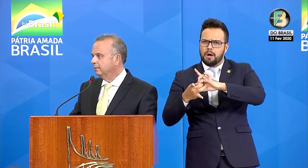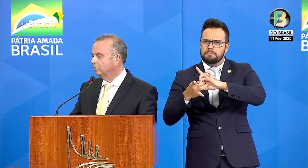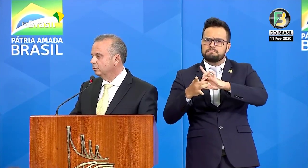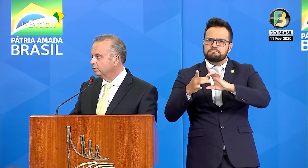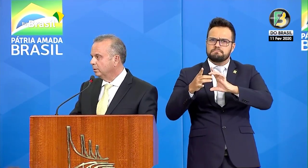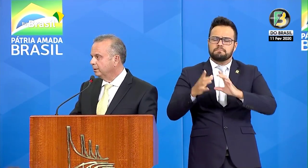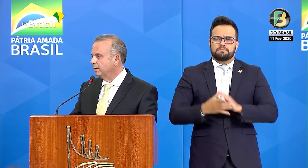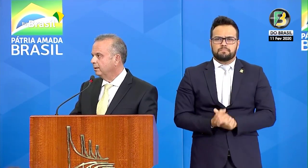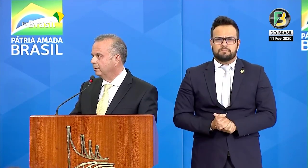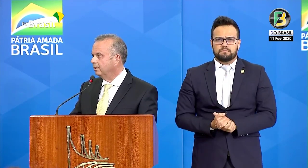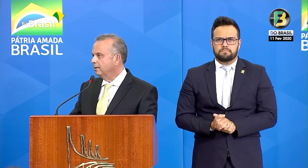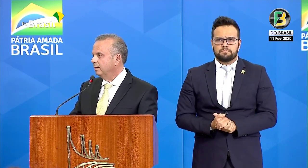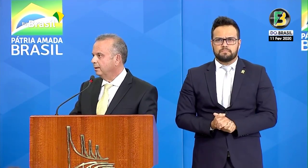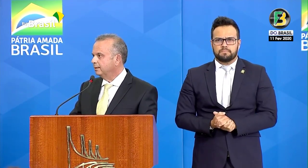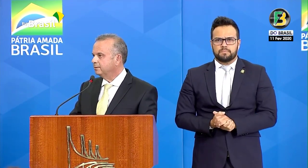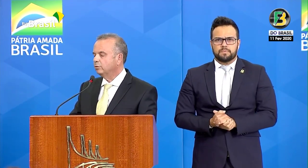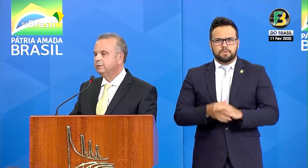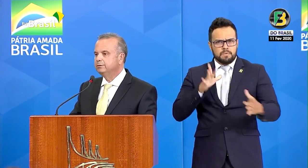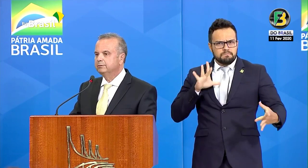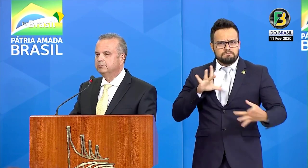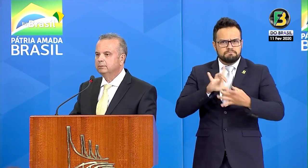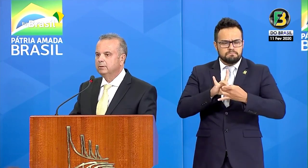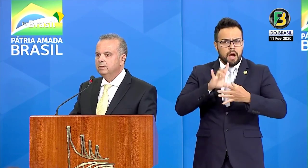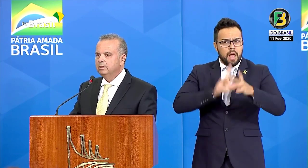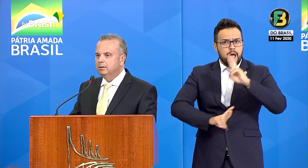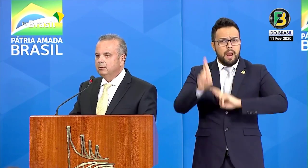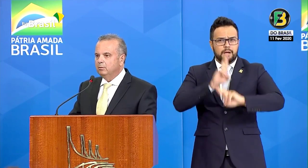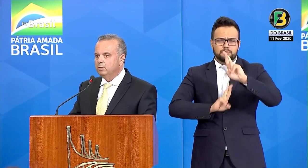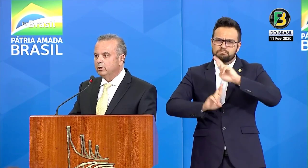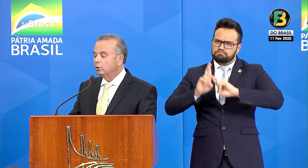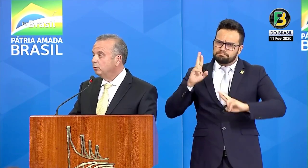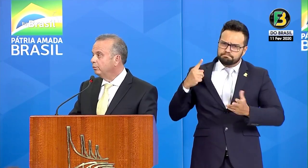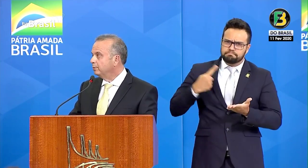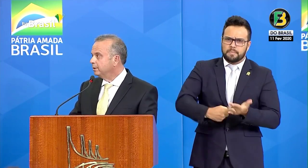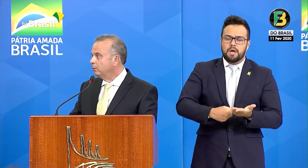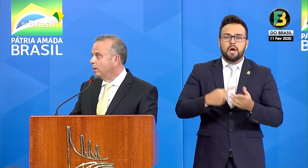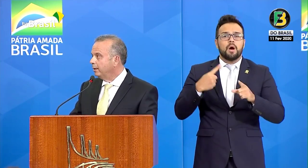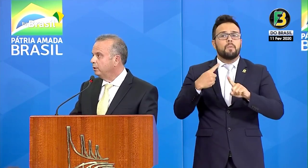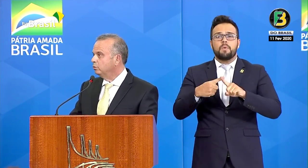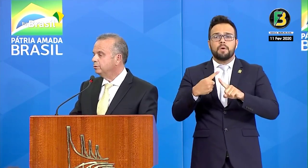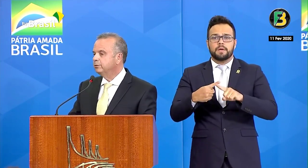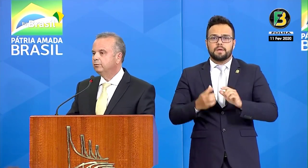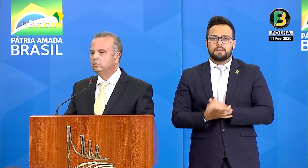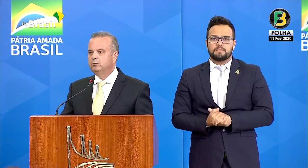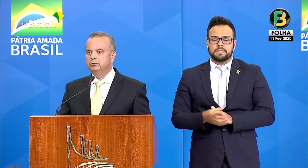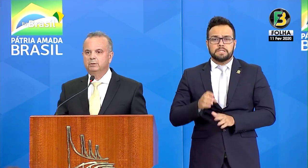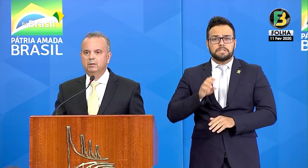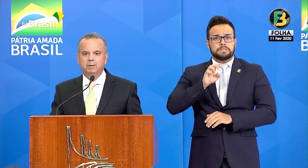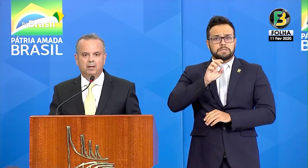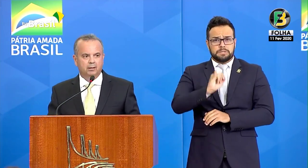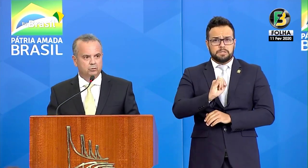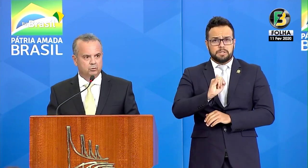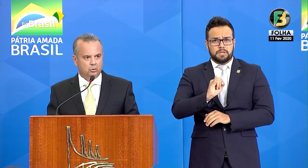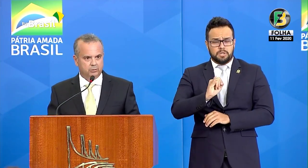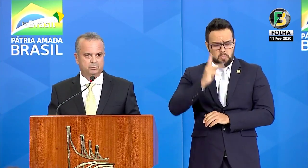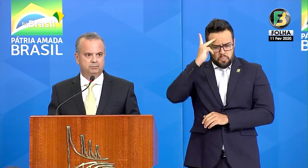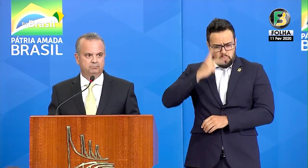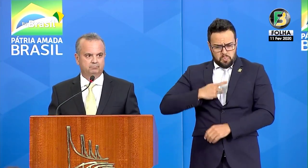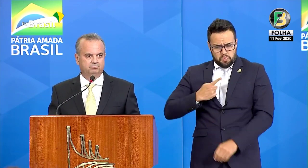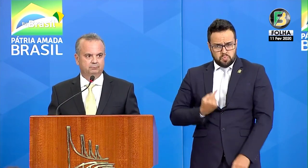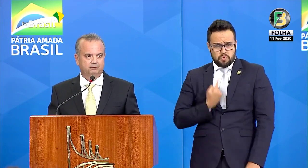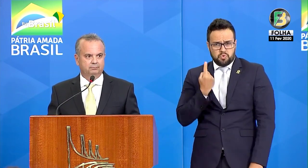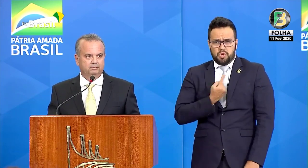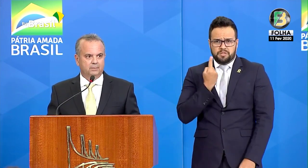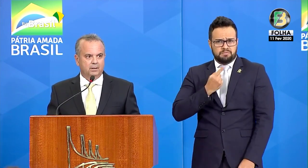estabelecer e consolidar relações, porque nós não vamos a lugar nenhum se formos caminhar